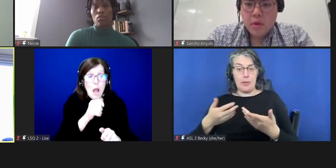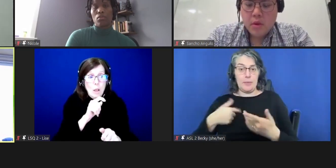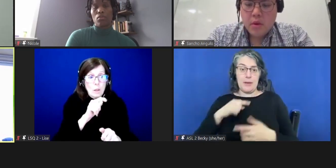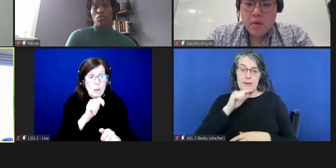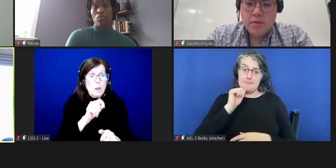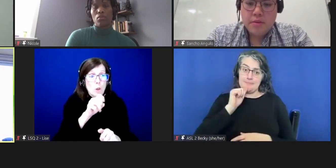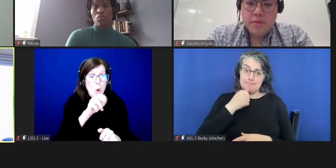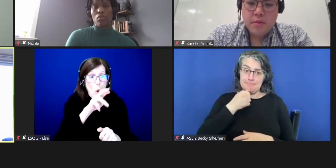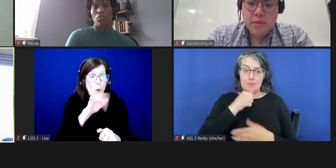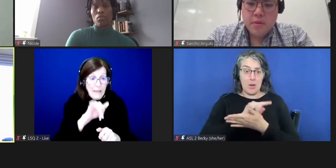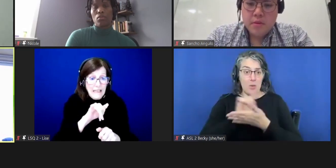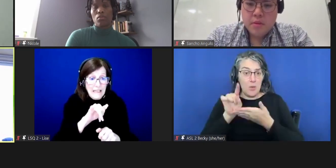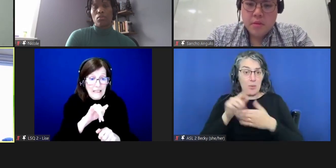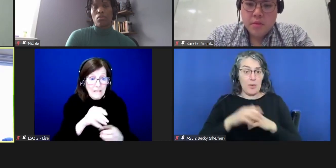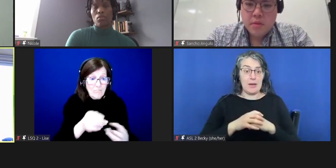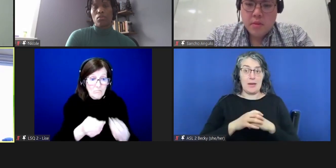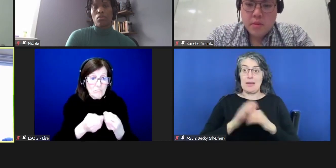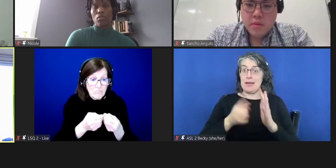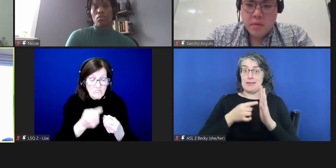je devais